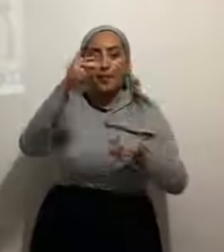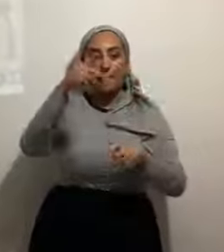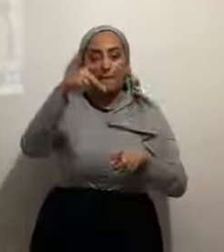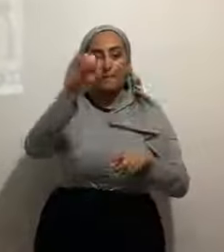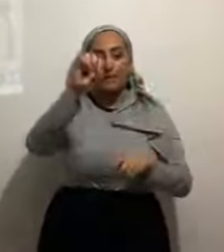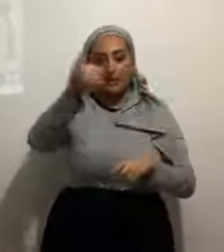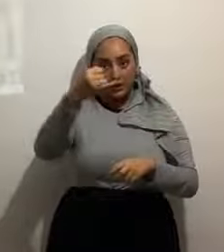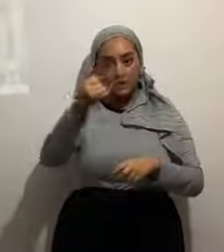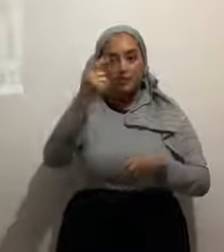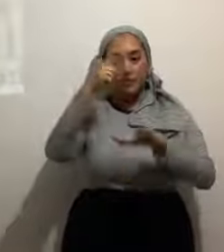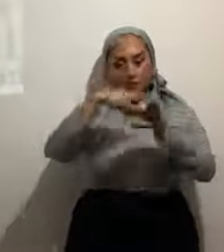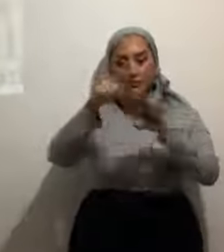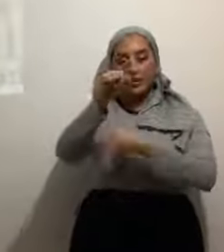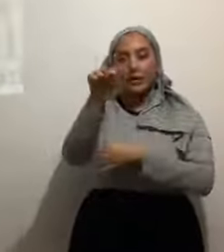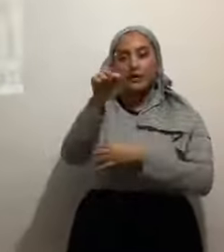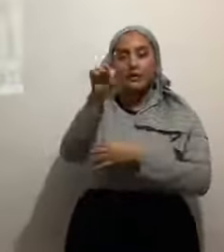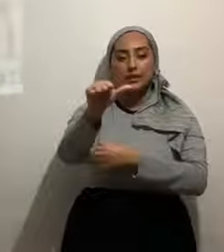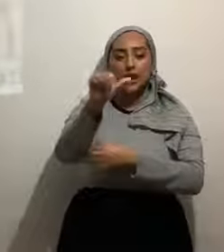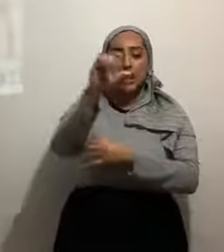Zacarías 12. Zacarías 12.